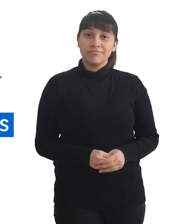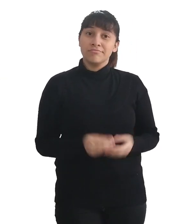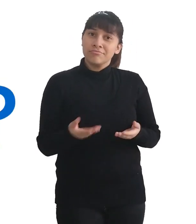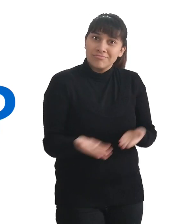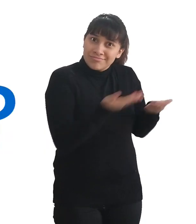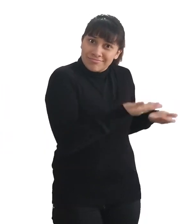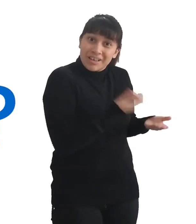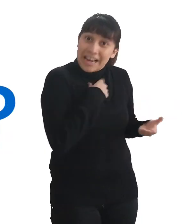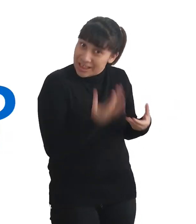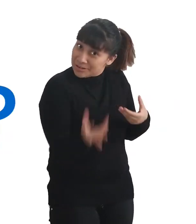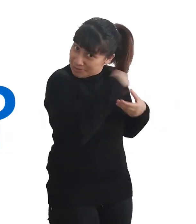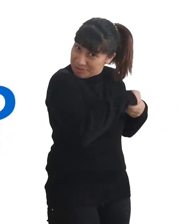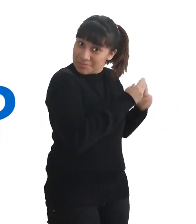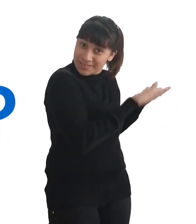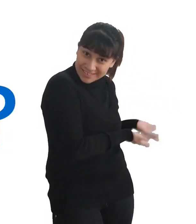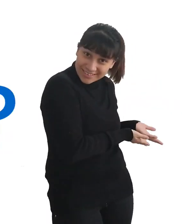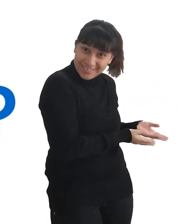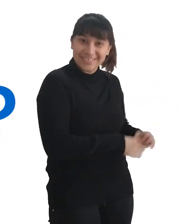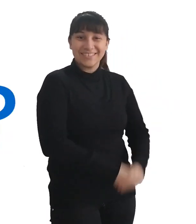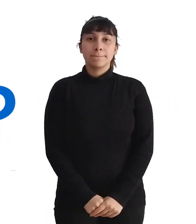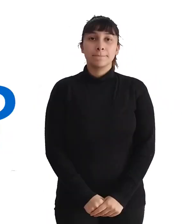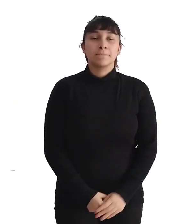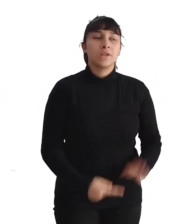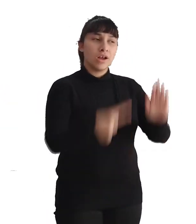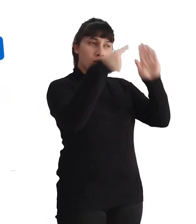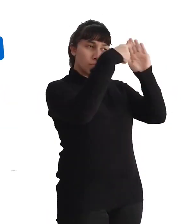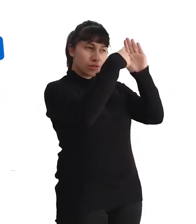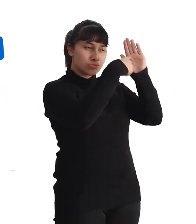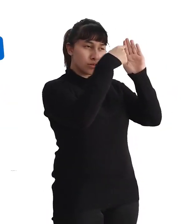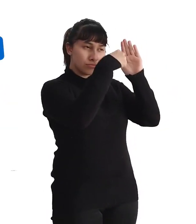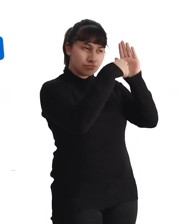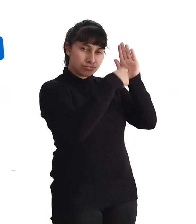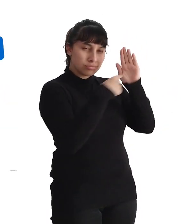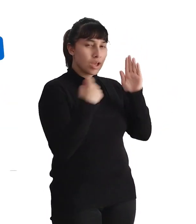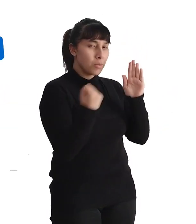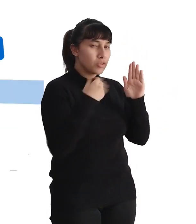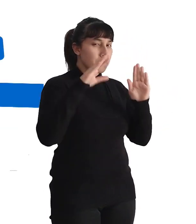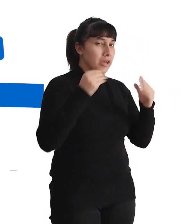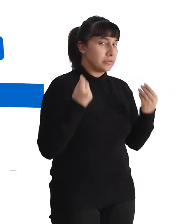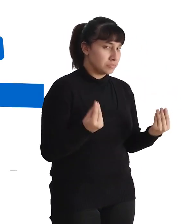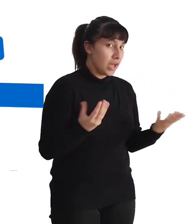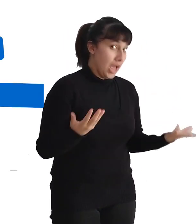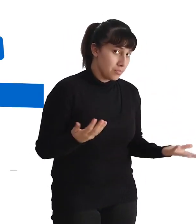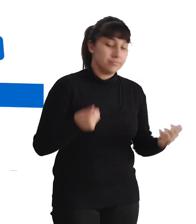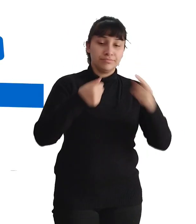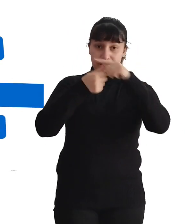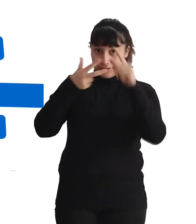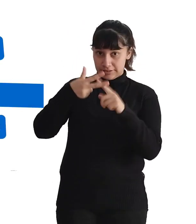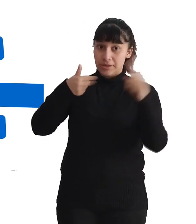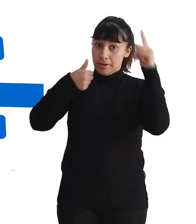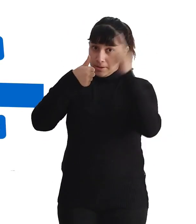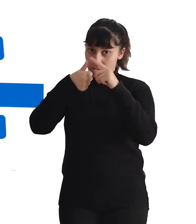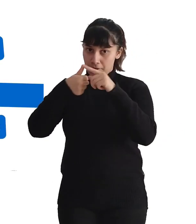de su más vas a poder elegir los temas más relevantes de manera online todos los claustros